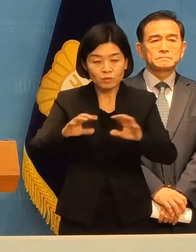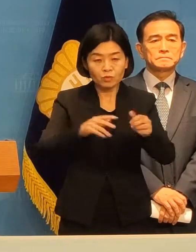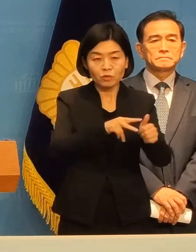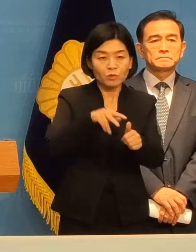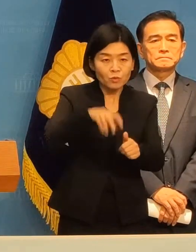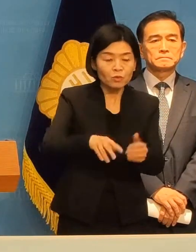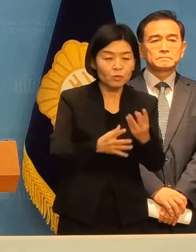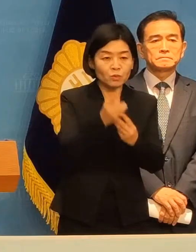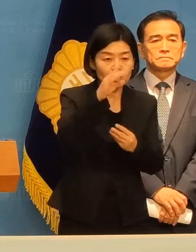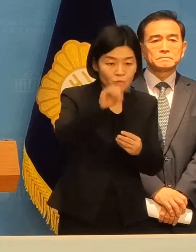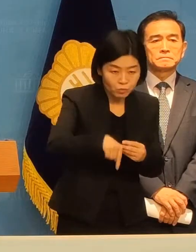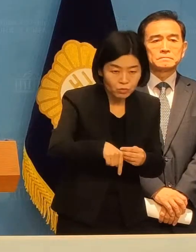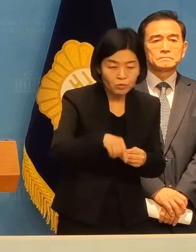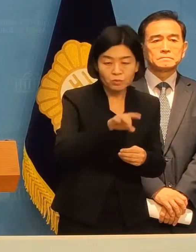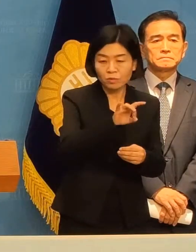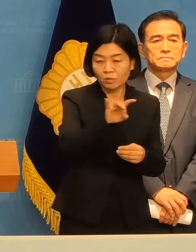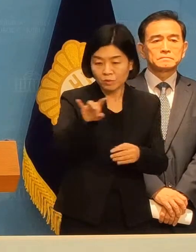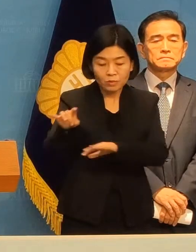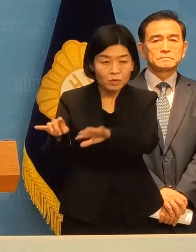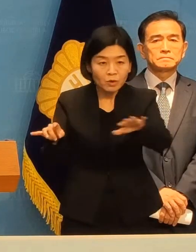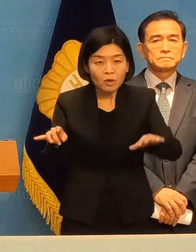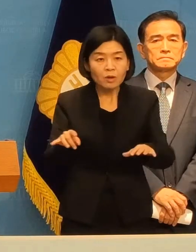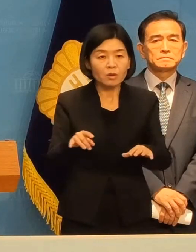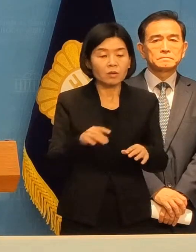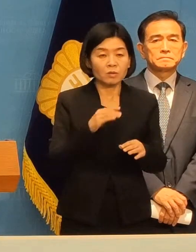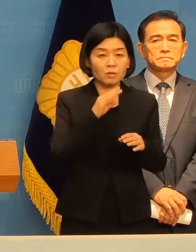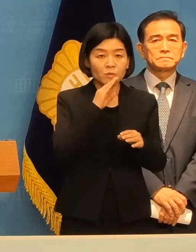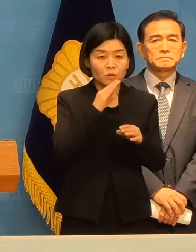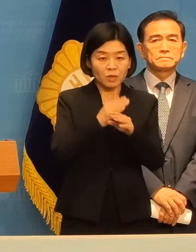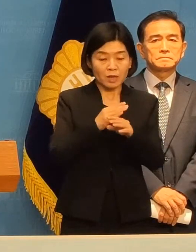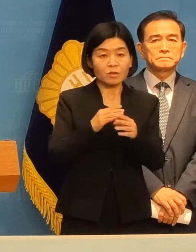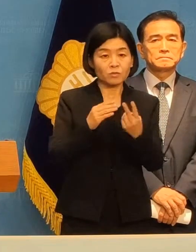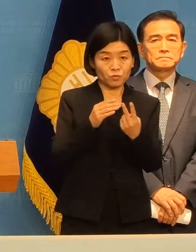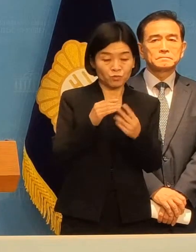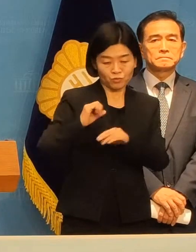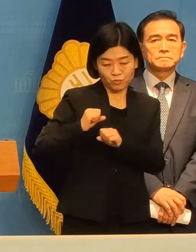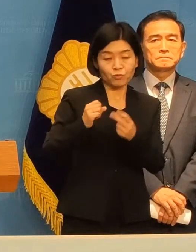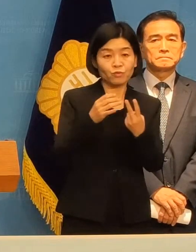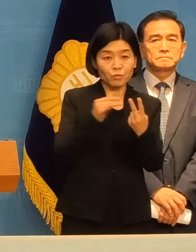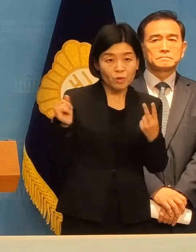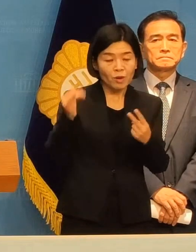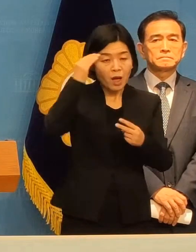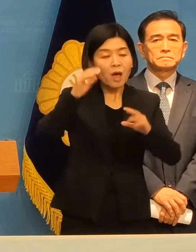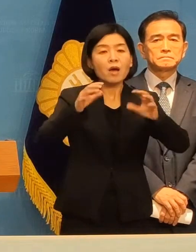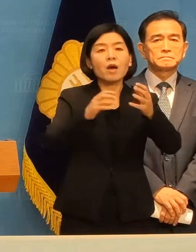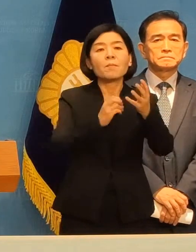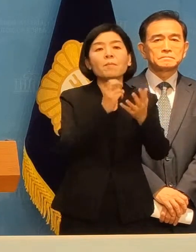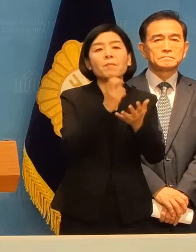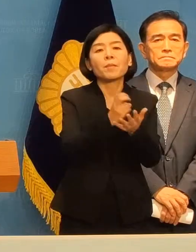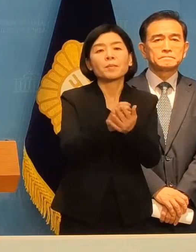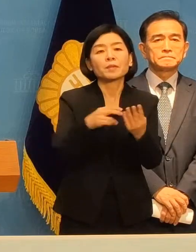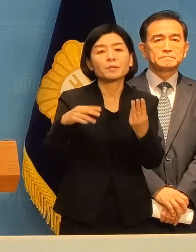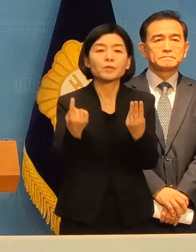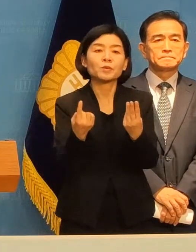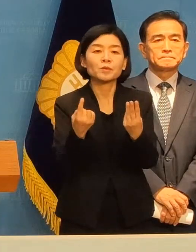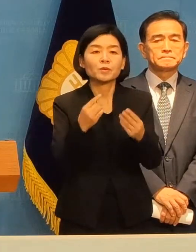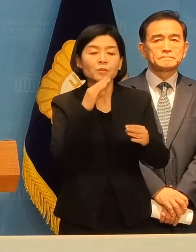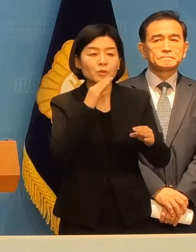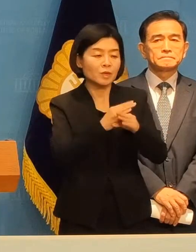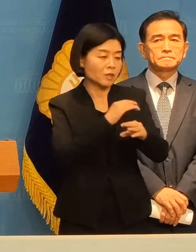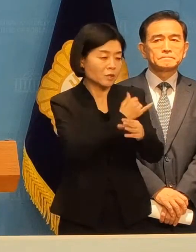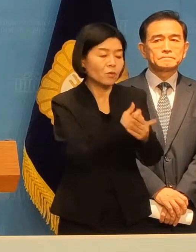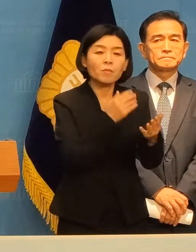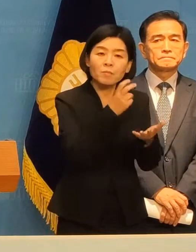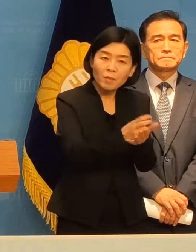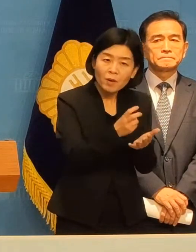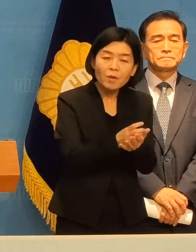통일부는 우크라이나 북한군 포로 2명을 대한민국 헌법 제3조, 북한인권법, 북한이탈주민법 시행령